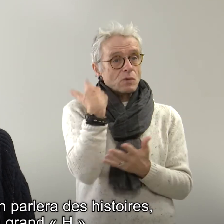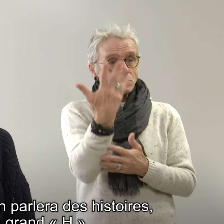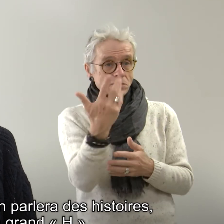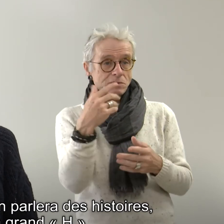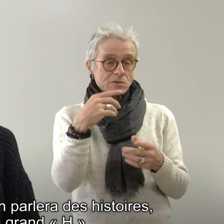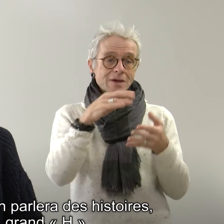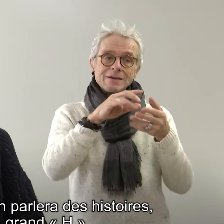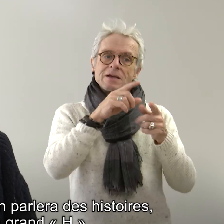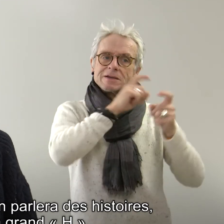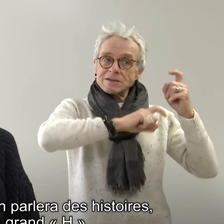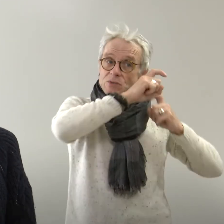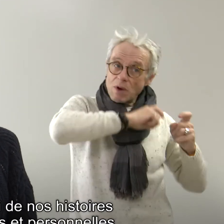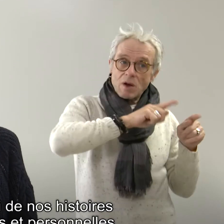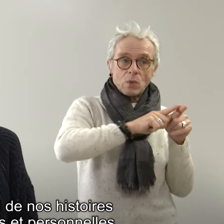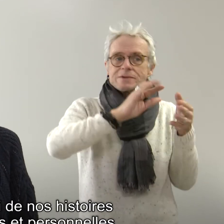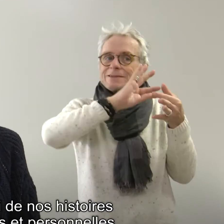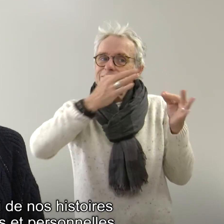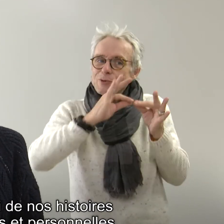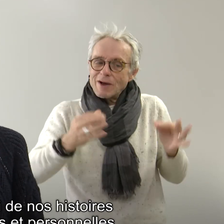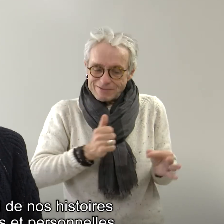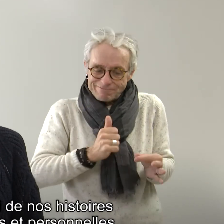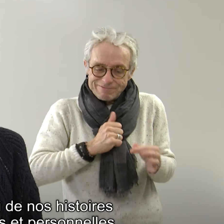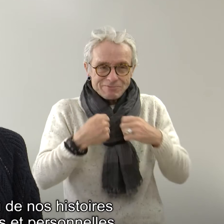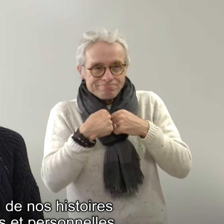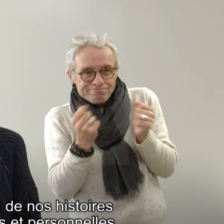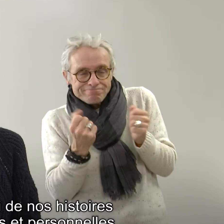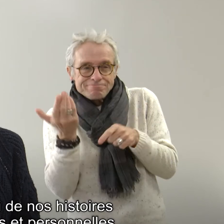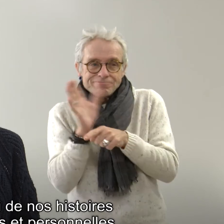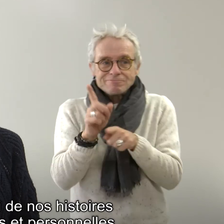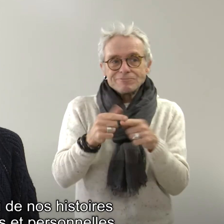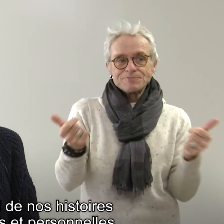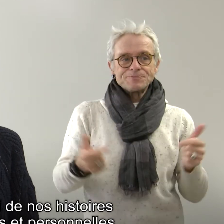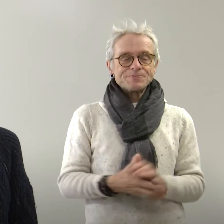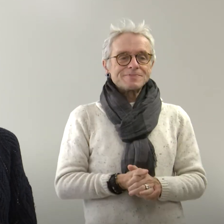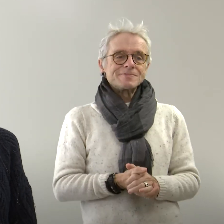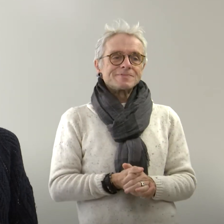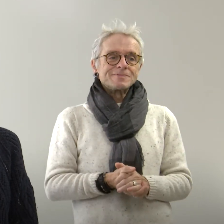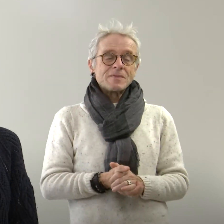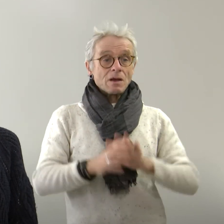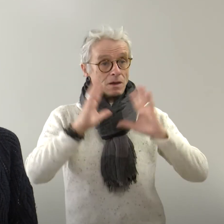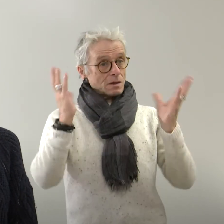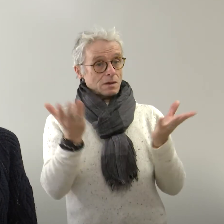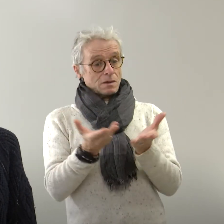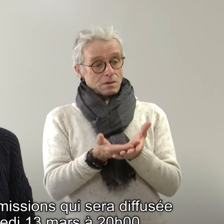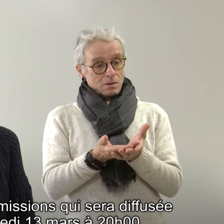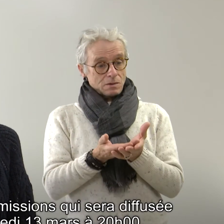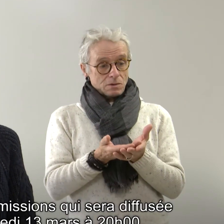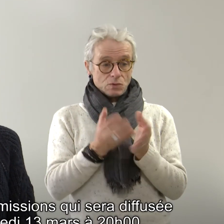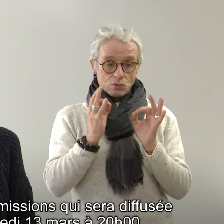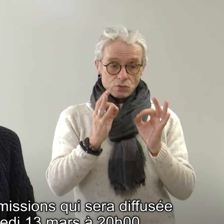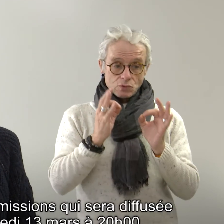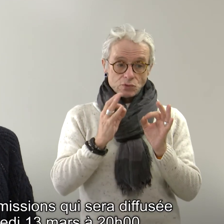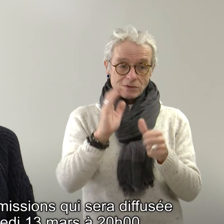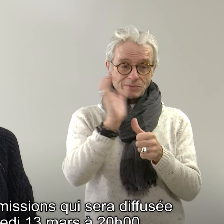histoires les east l'histoire avec un grand h mais aussi nos histoires individuelles et personnel donc voilà c'est une